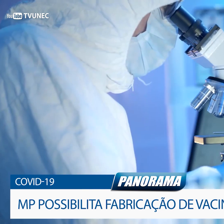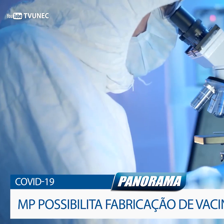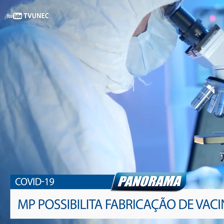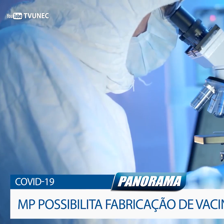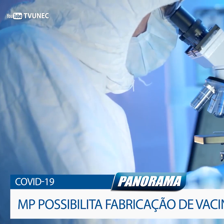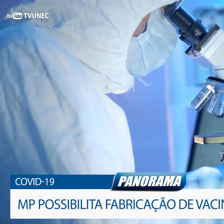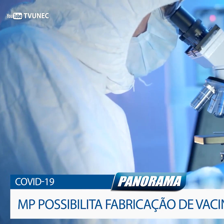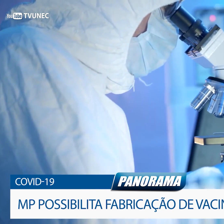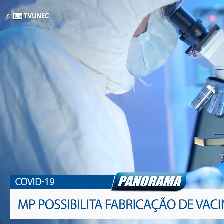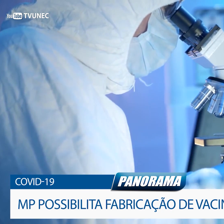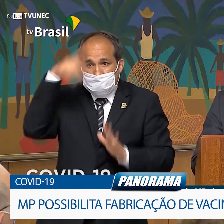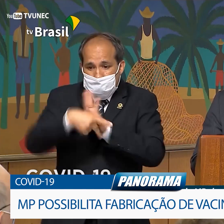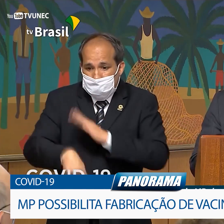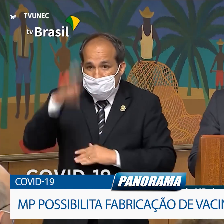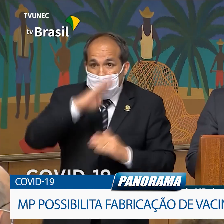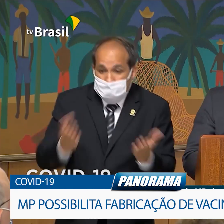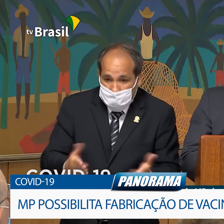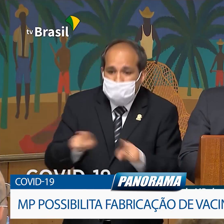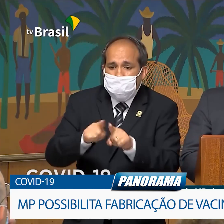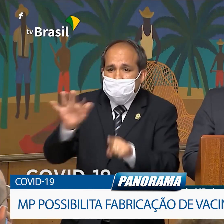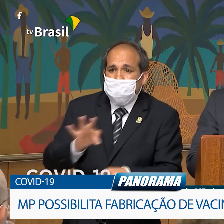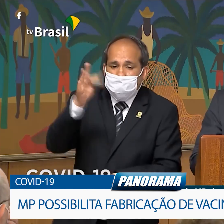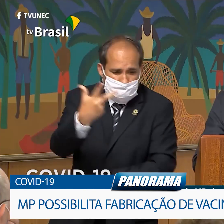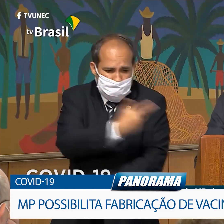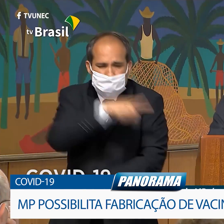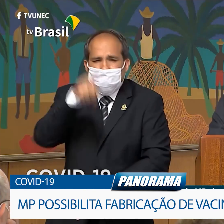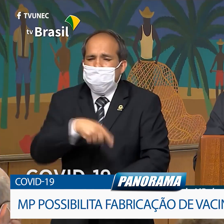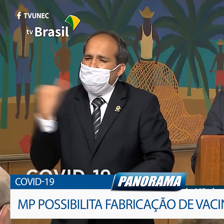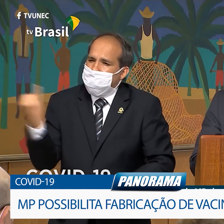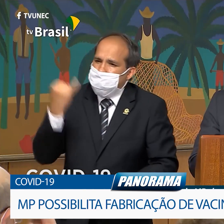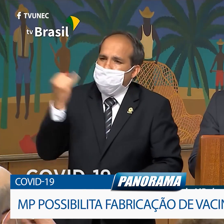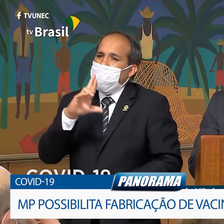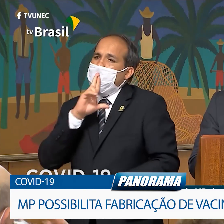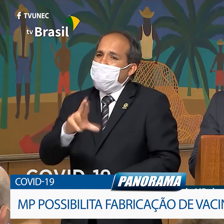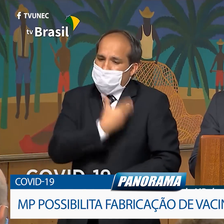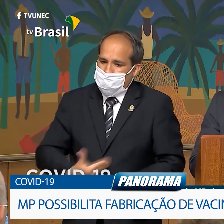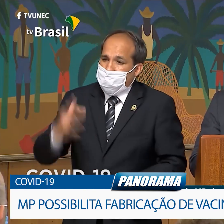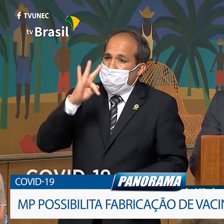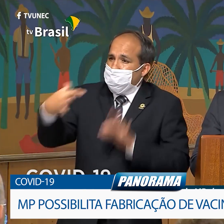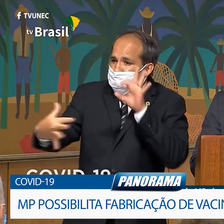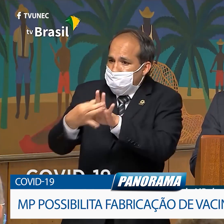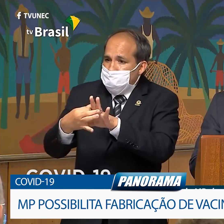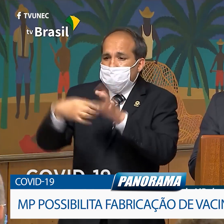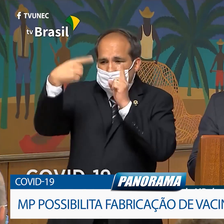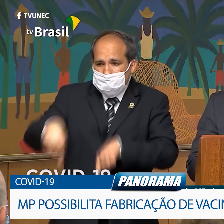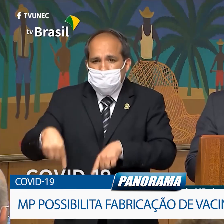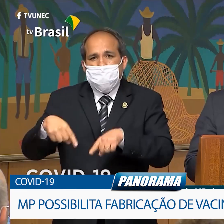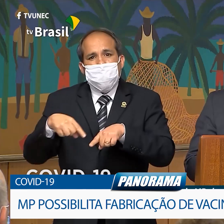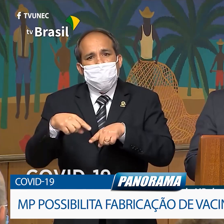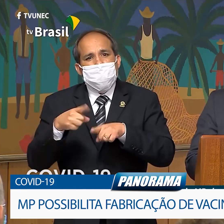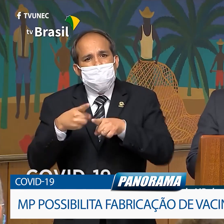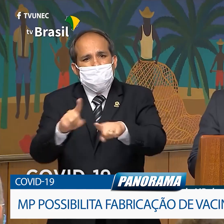Programa Nacional de Imunização. A vacina é peça fundamental nas respostas do governo federal no enfrentamento da